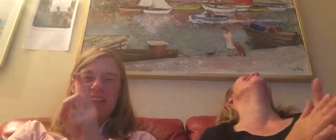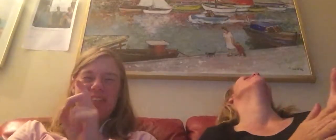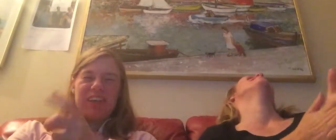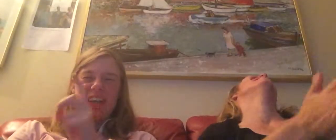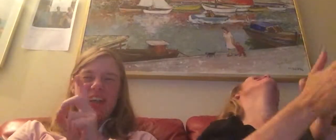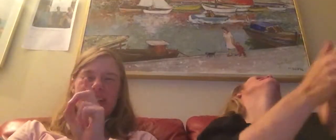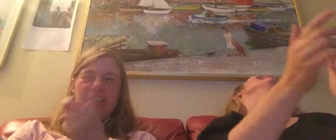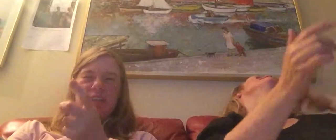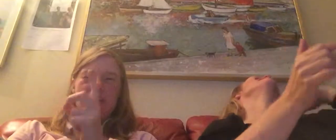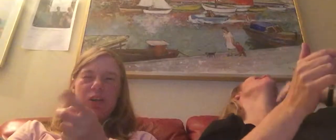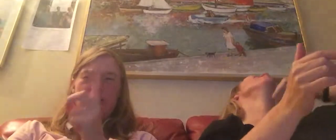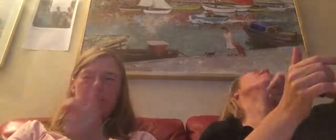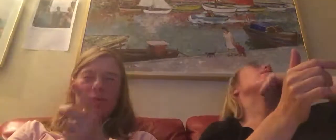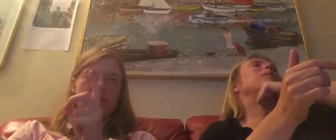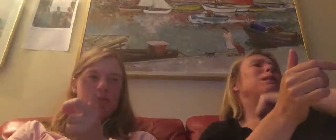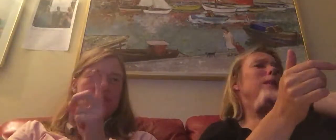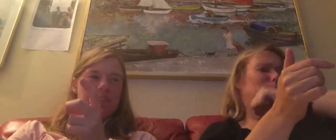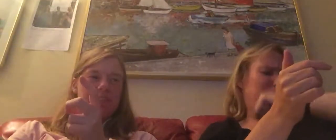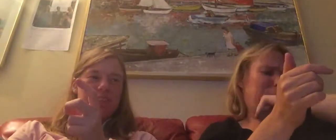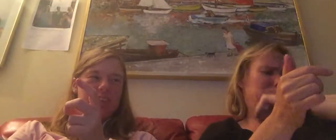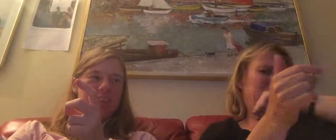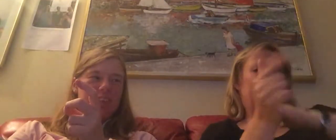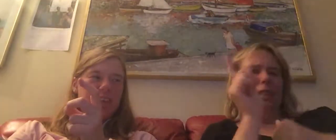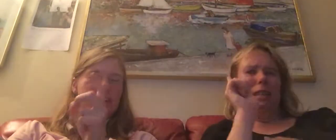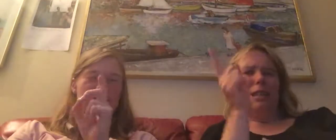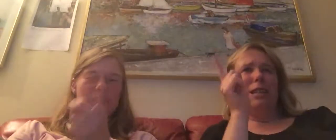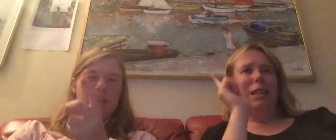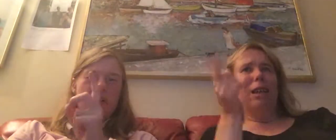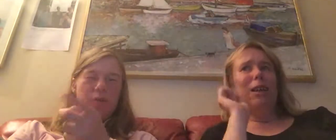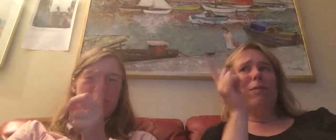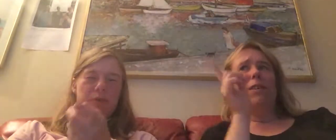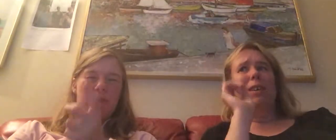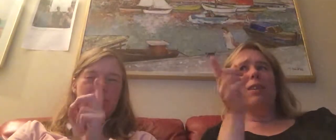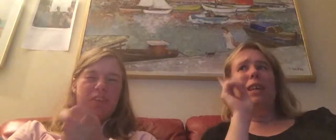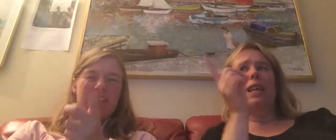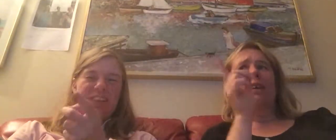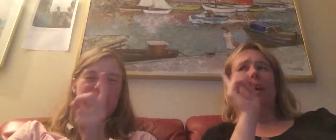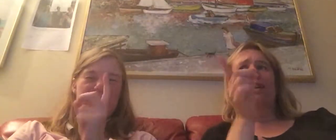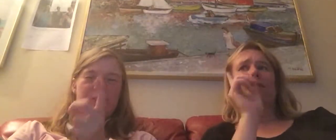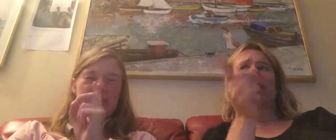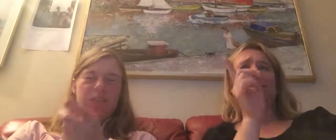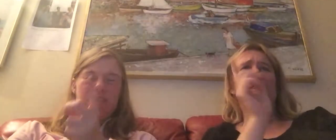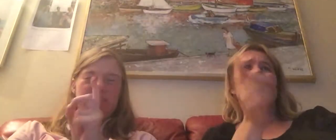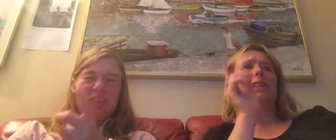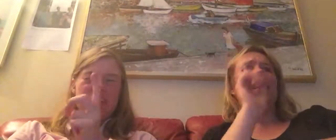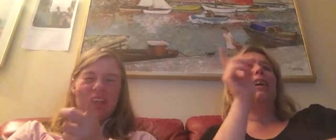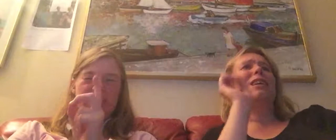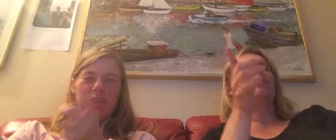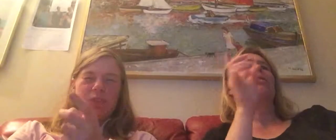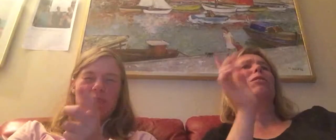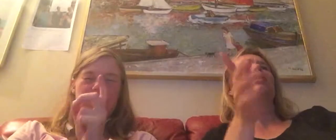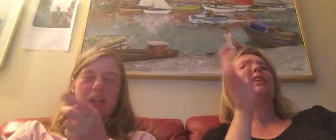Jag må leva. Som jag var med i lipsaren. Ja. Jag må leva ut i hundrade år.